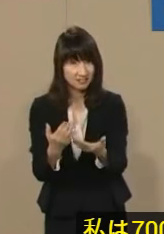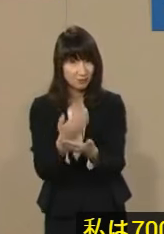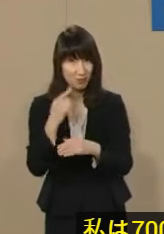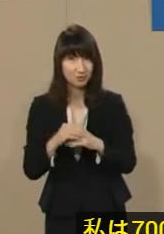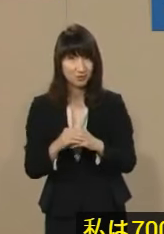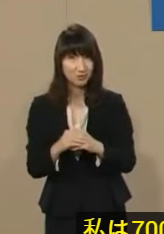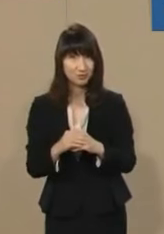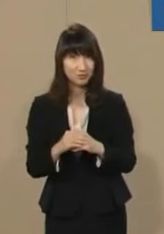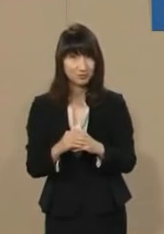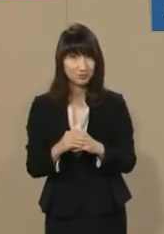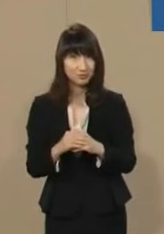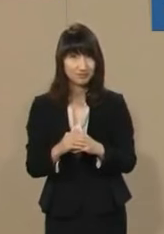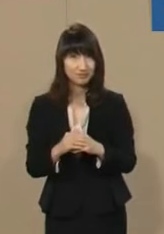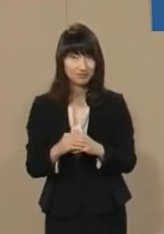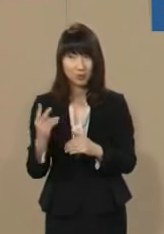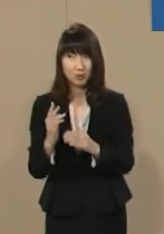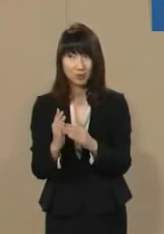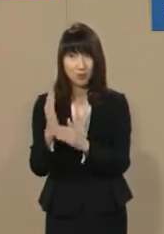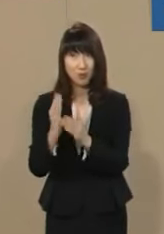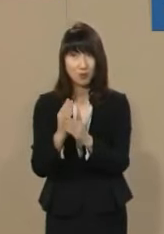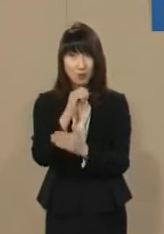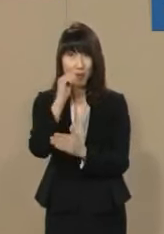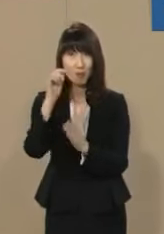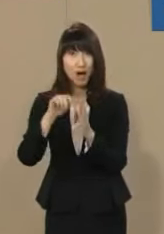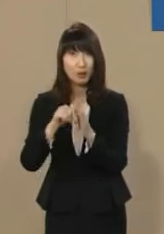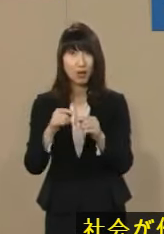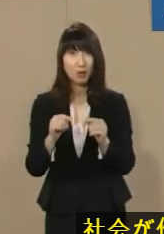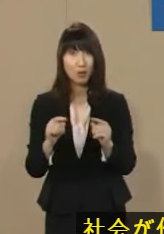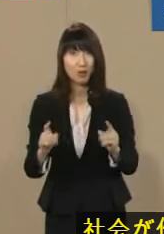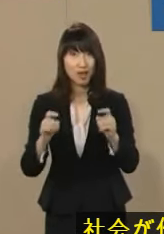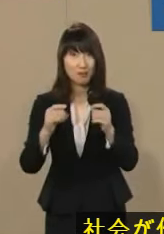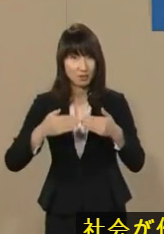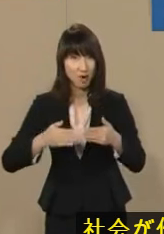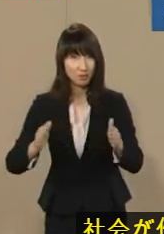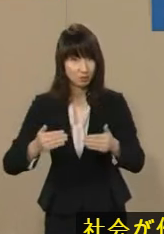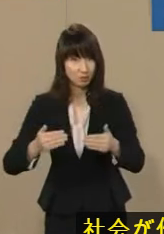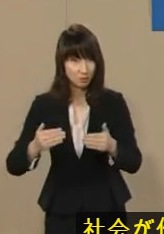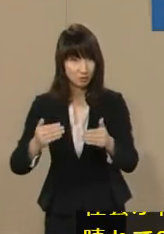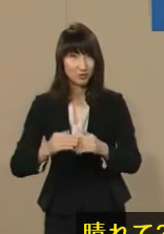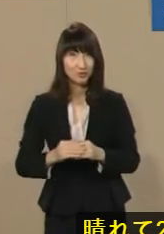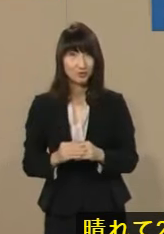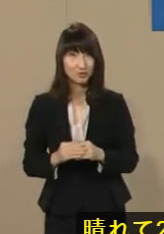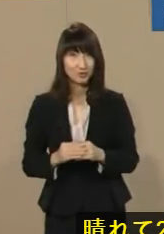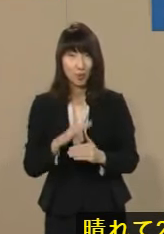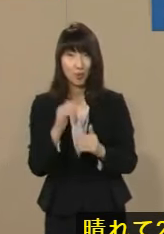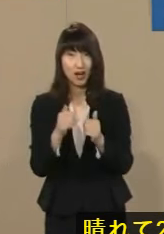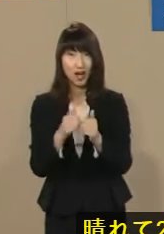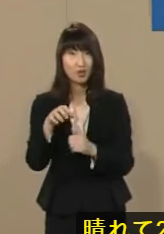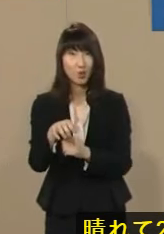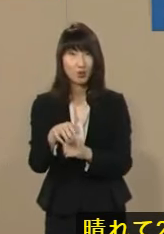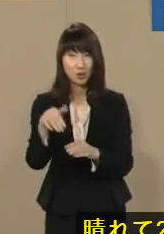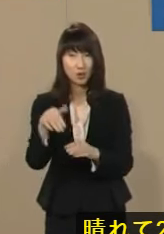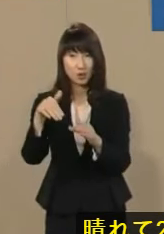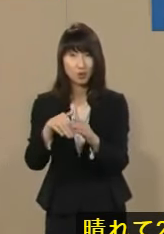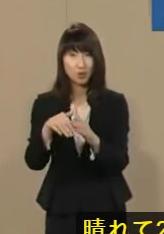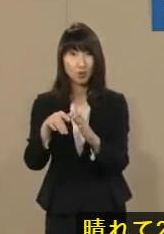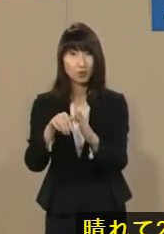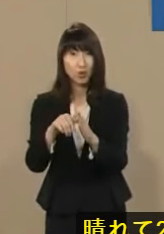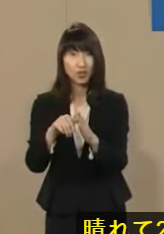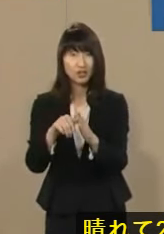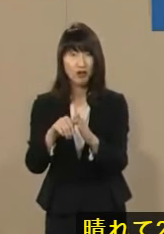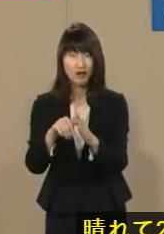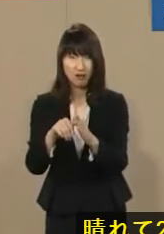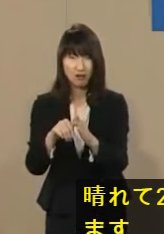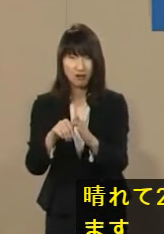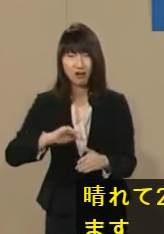。晴れて2人が当選すれば国会のバリアフリー確実に進みます。本会議場で投票する際、階段登